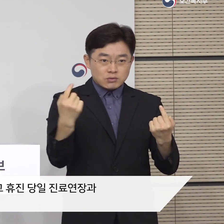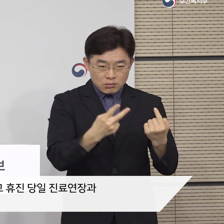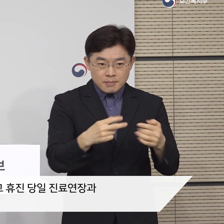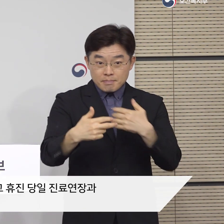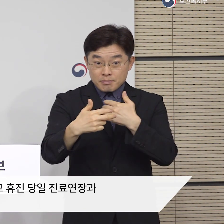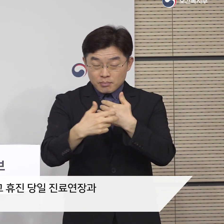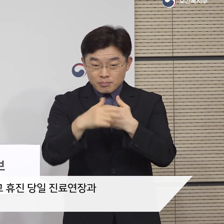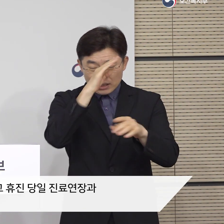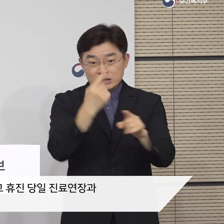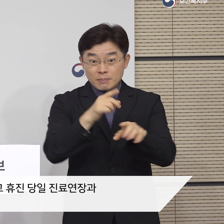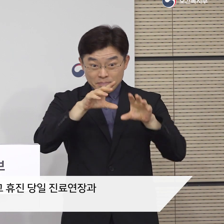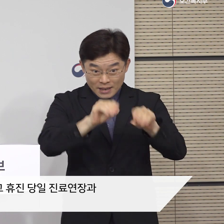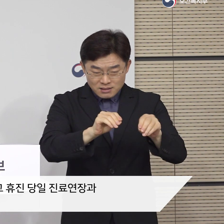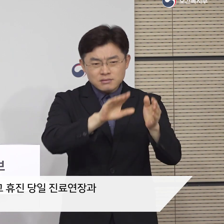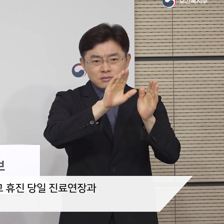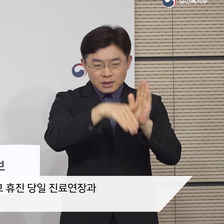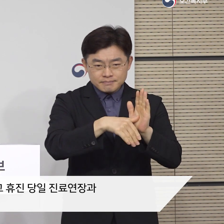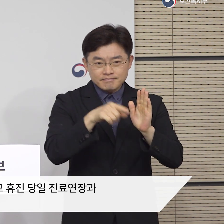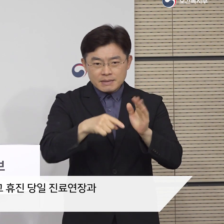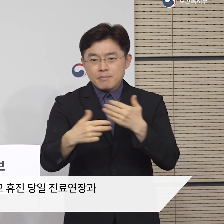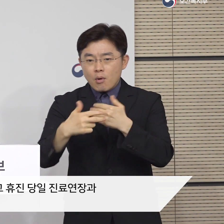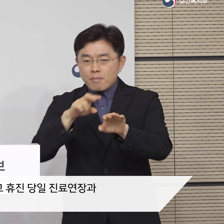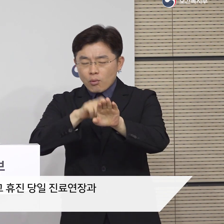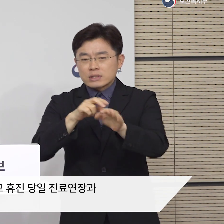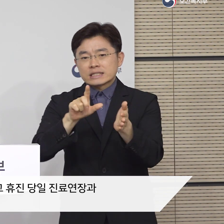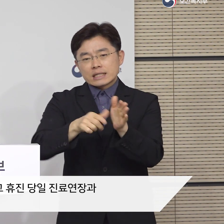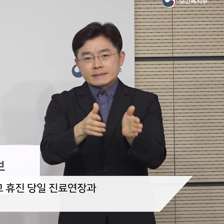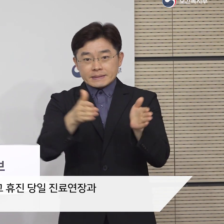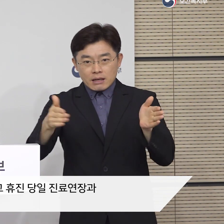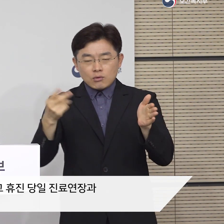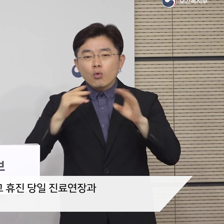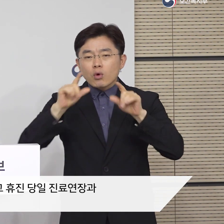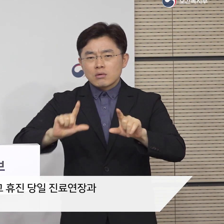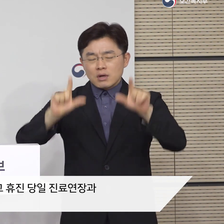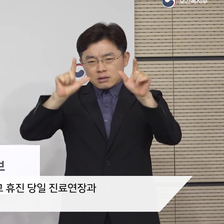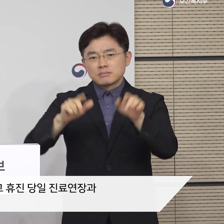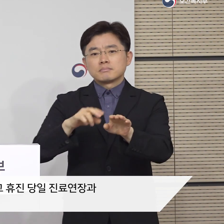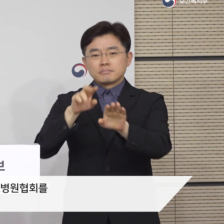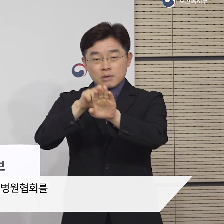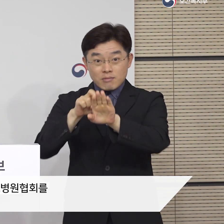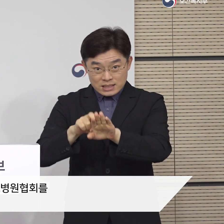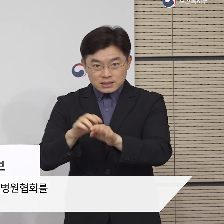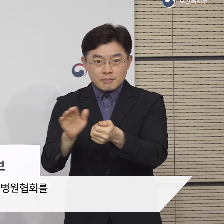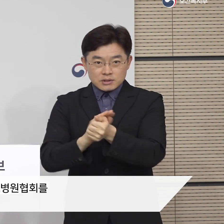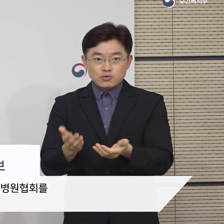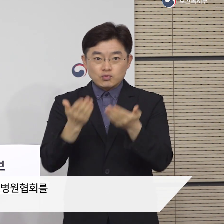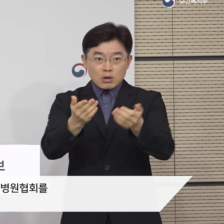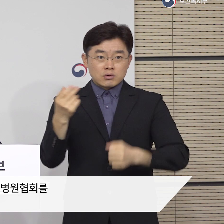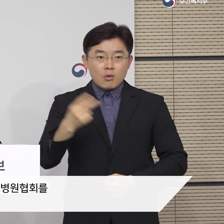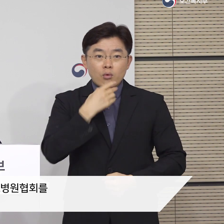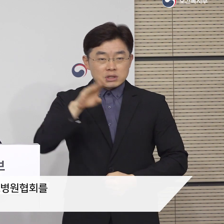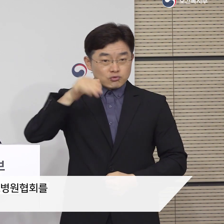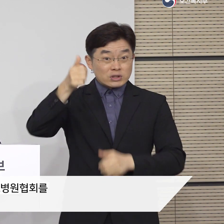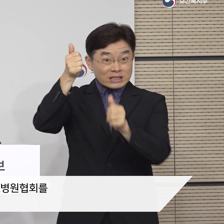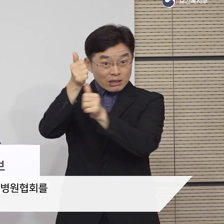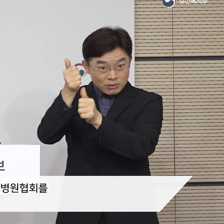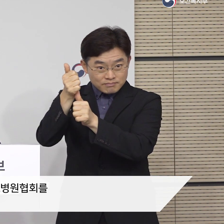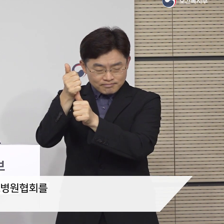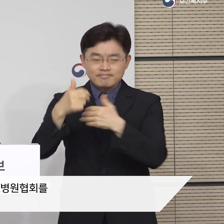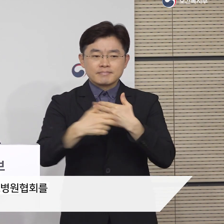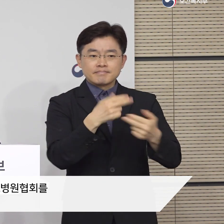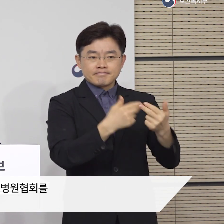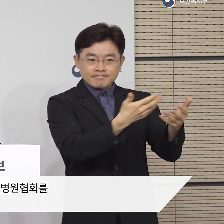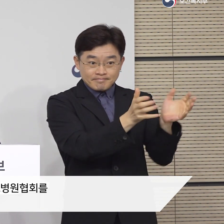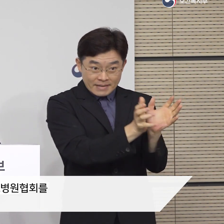당일 진료 연장과 주말 진료가 이루어지도록 조치하였고, 보건복지부 차관이 어제